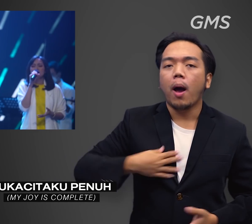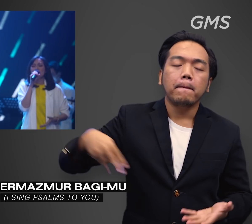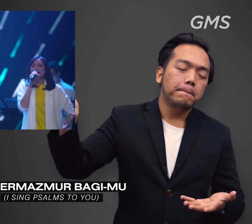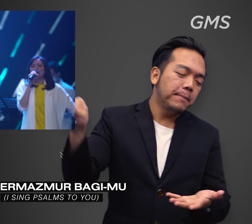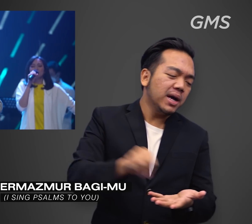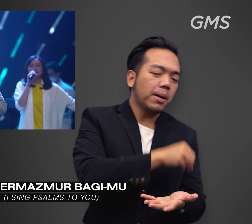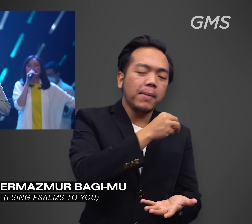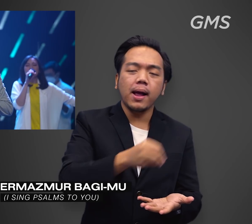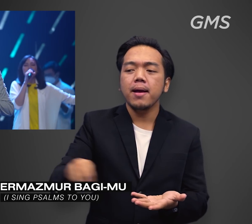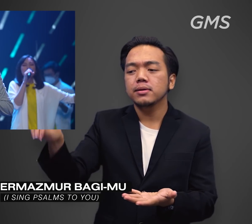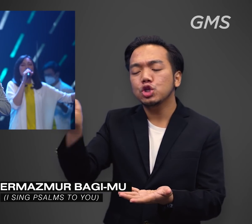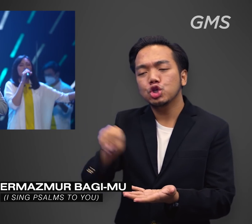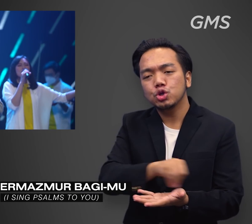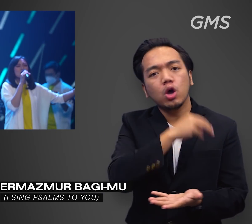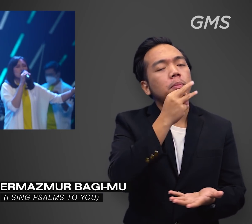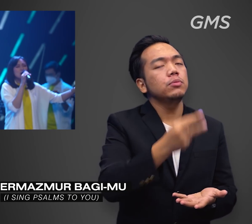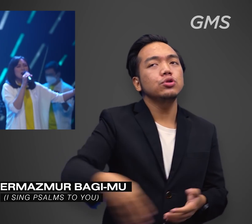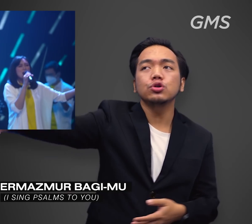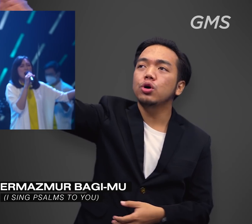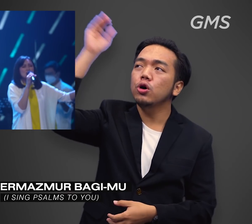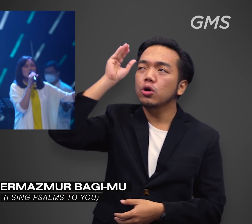penuh. Ku